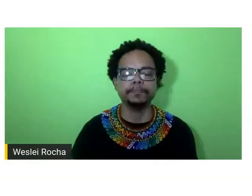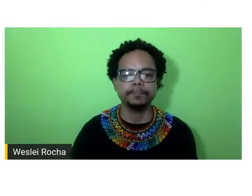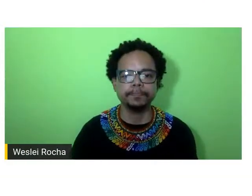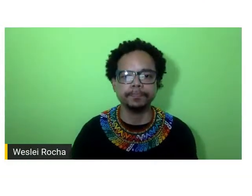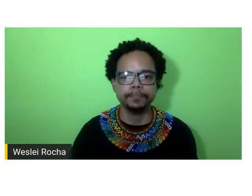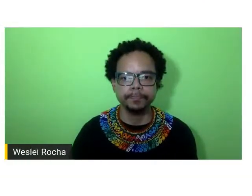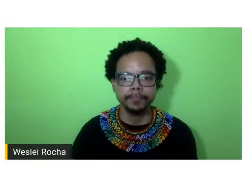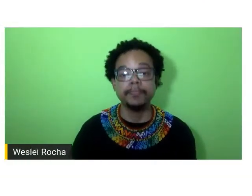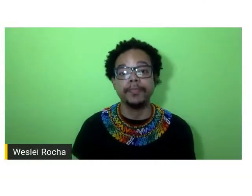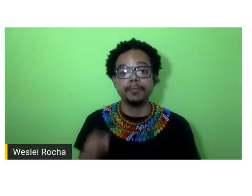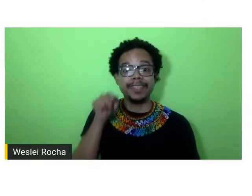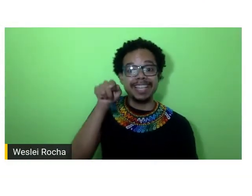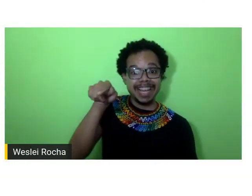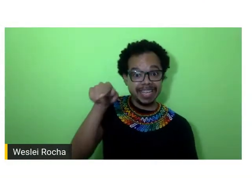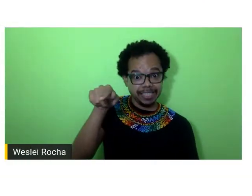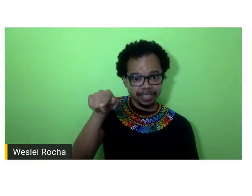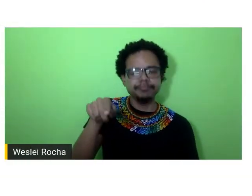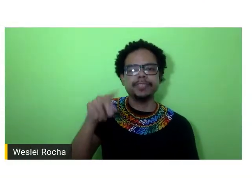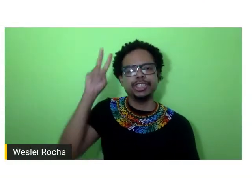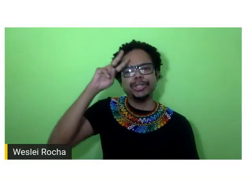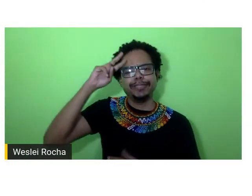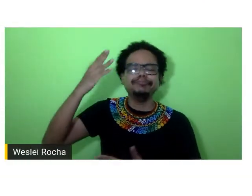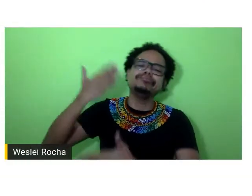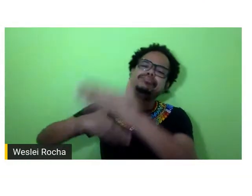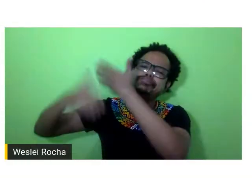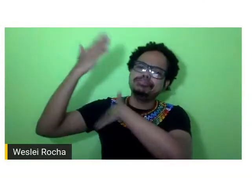e pode fechar o slide